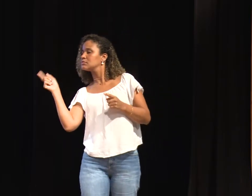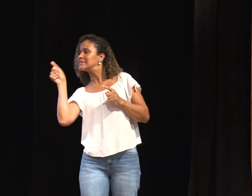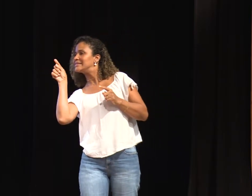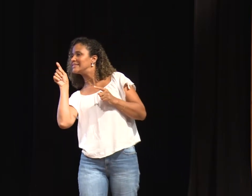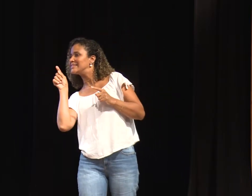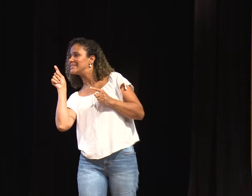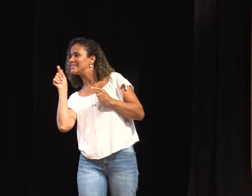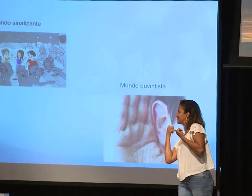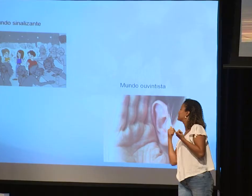por favor.